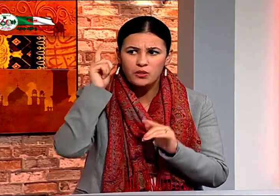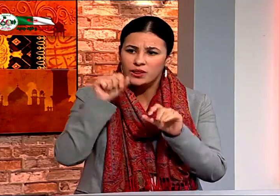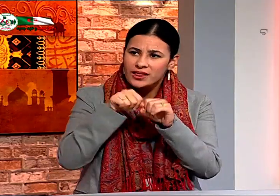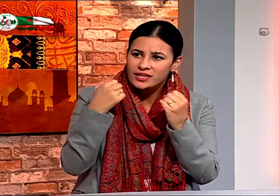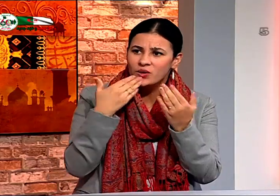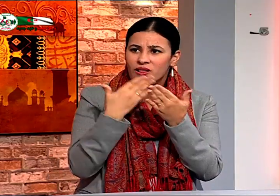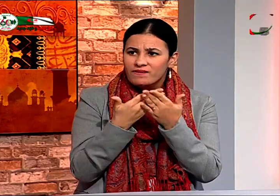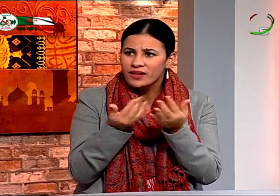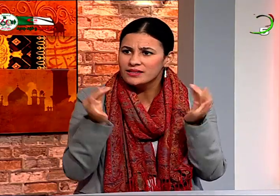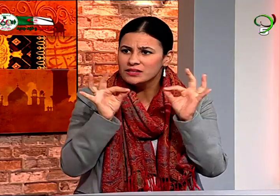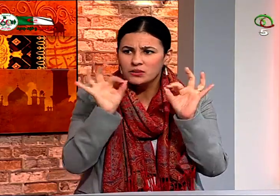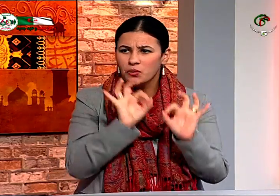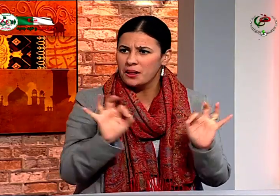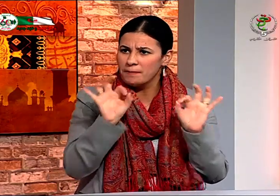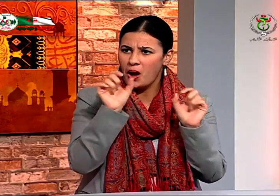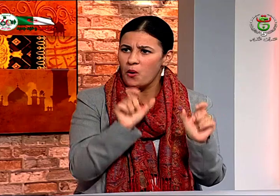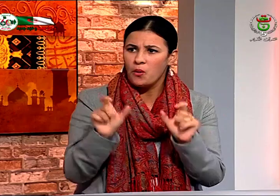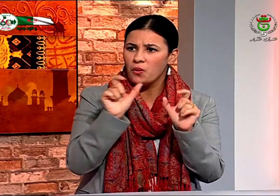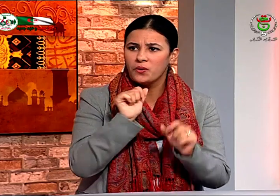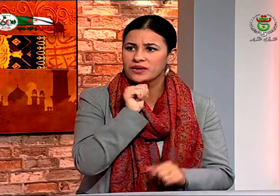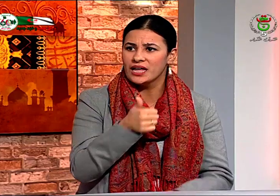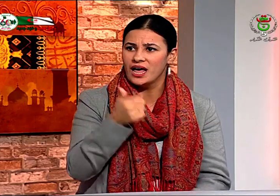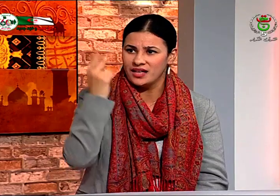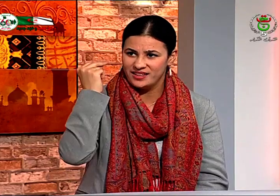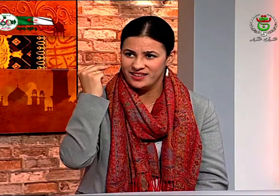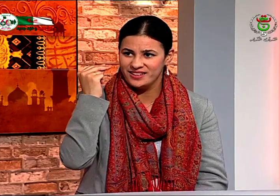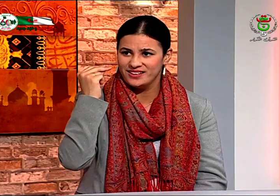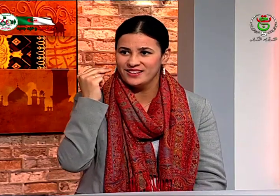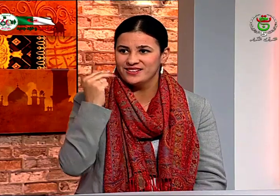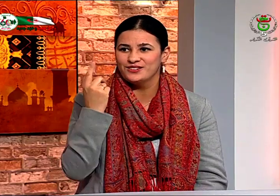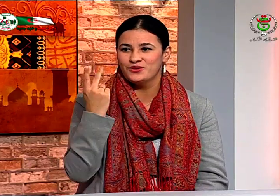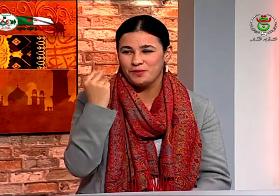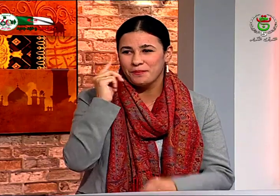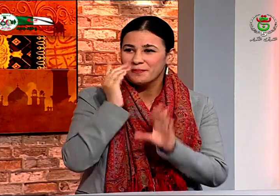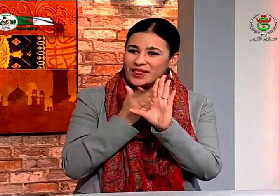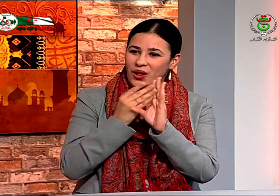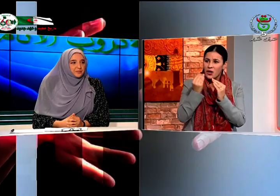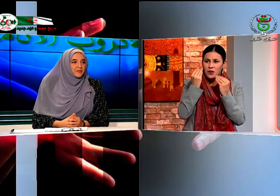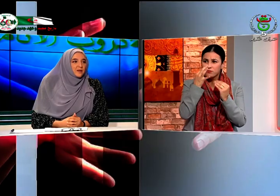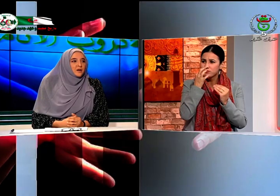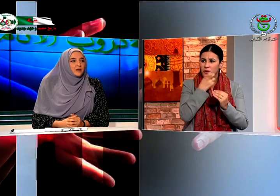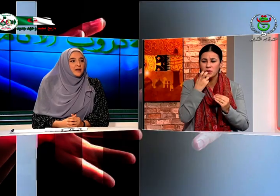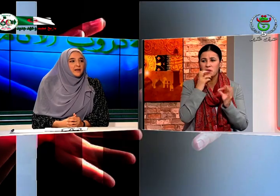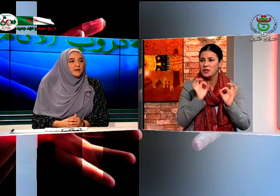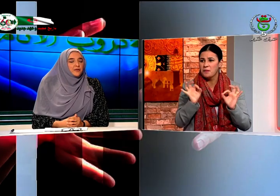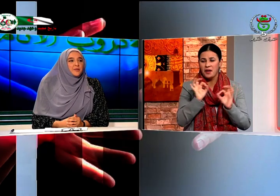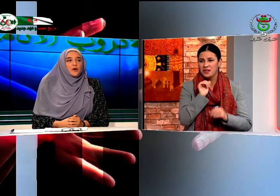كان دوري في التعلم التحقت مباشرة بمدرسة صغار الصم في تيليملي لكن فيما يخص